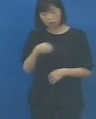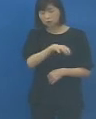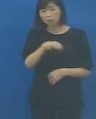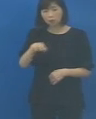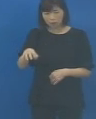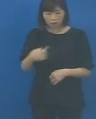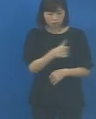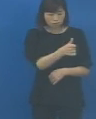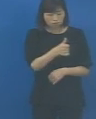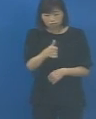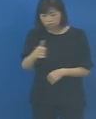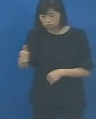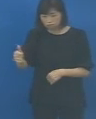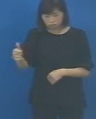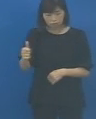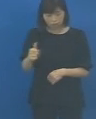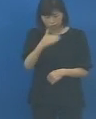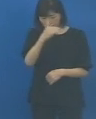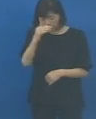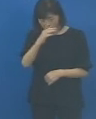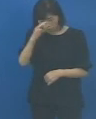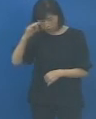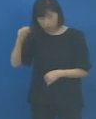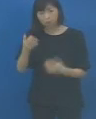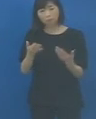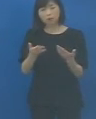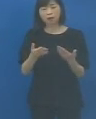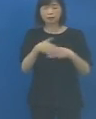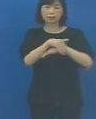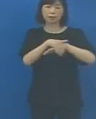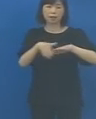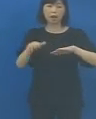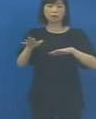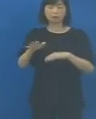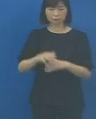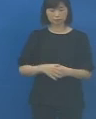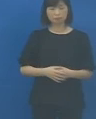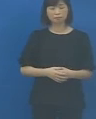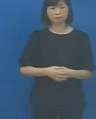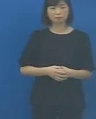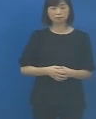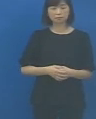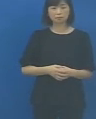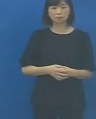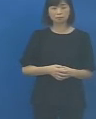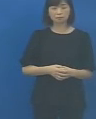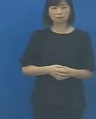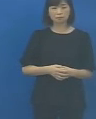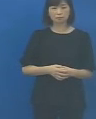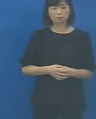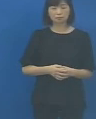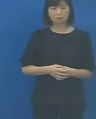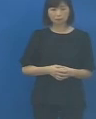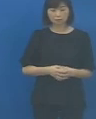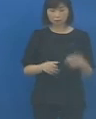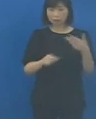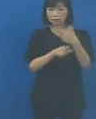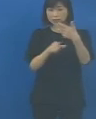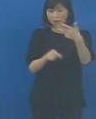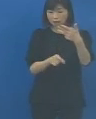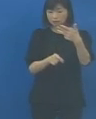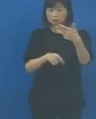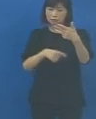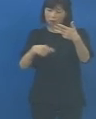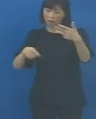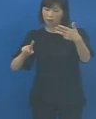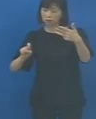地に巡ってもらおうということを計画をしております。また合わせまして、8月から12